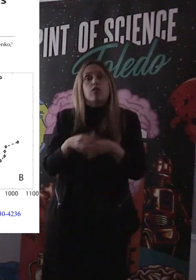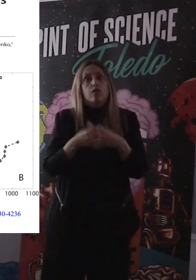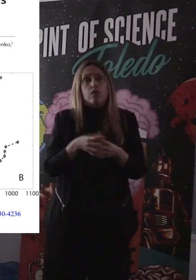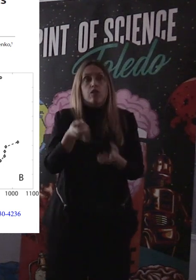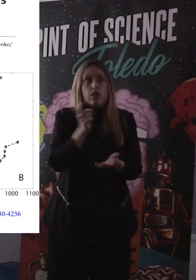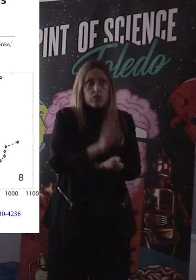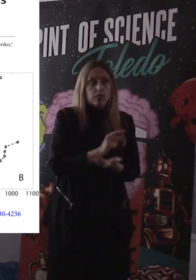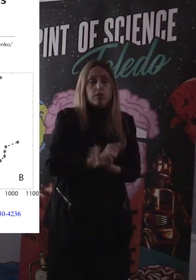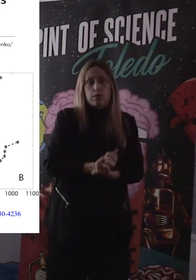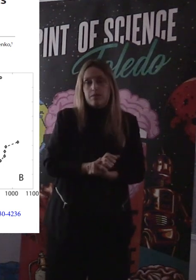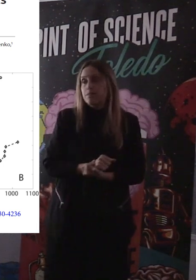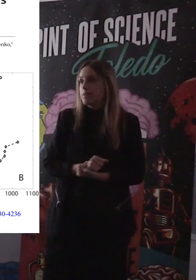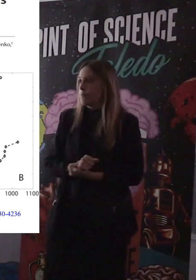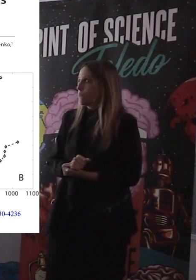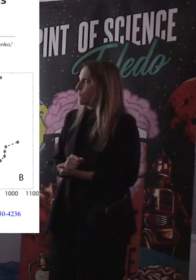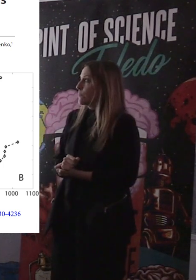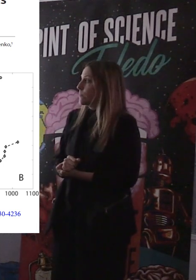esto.